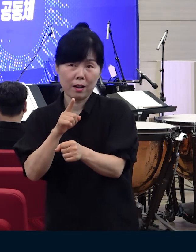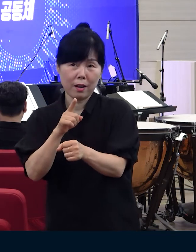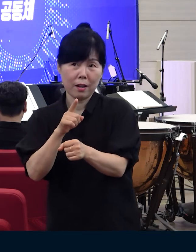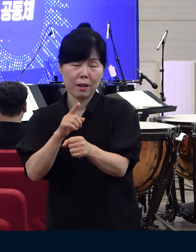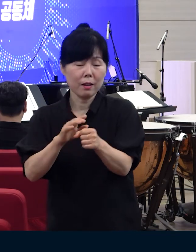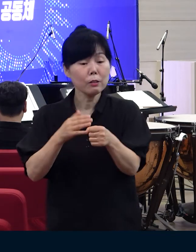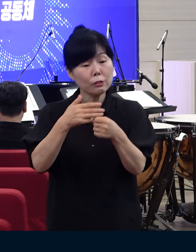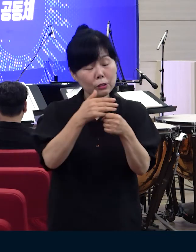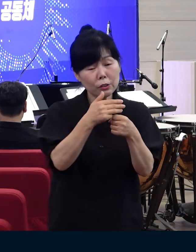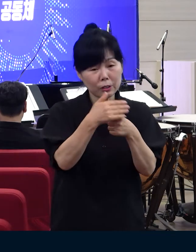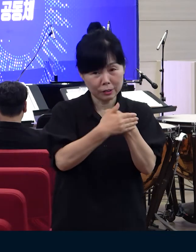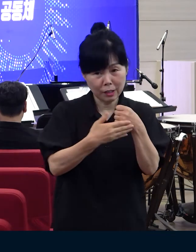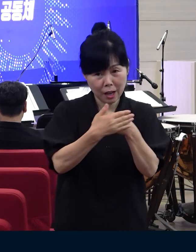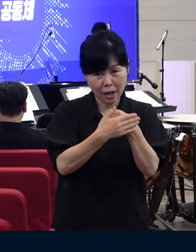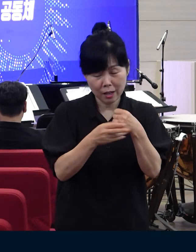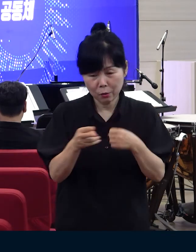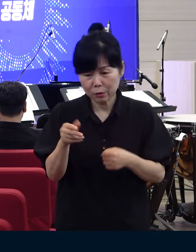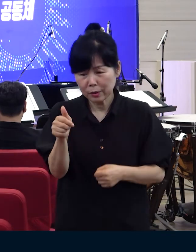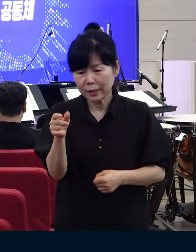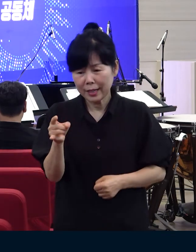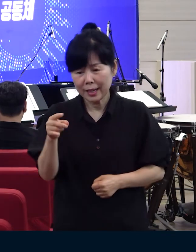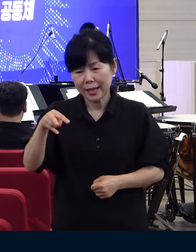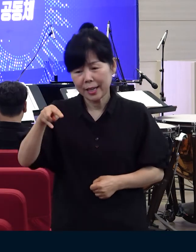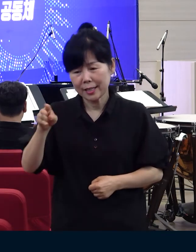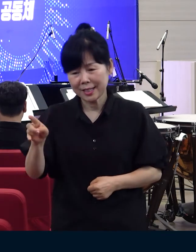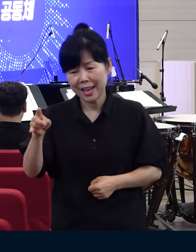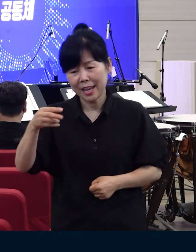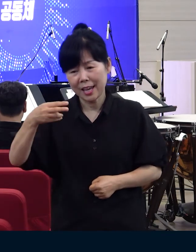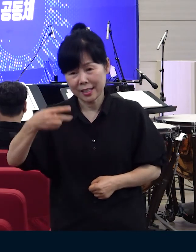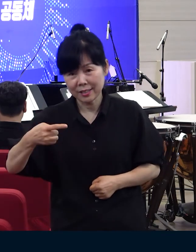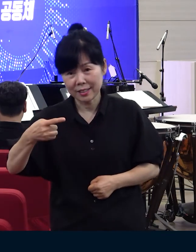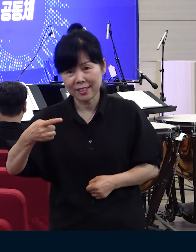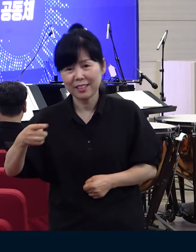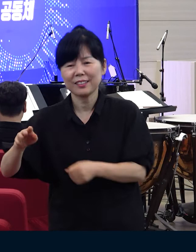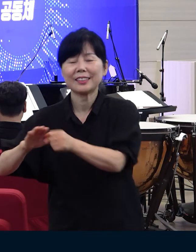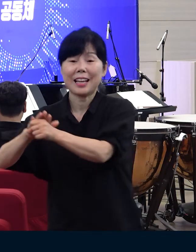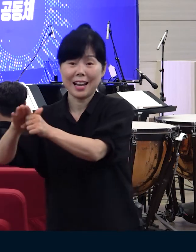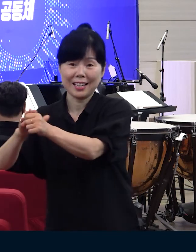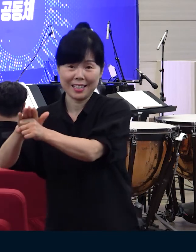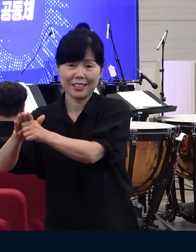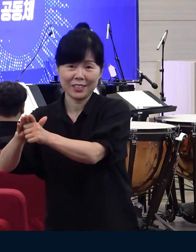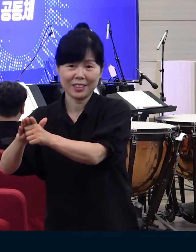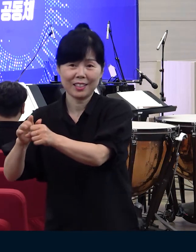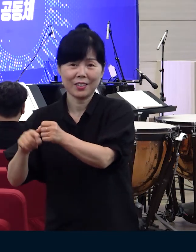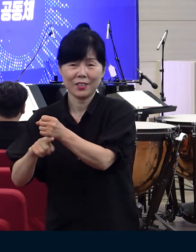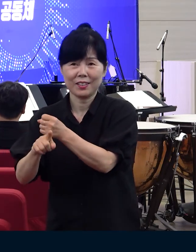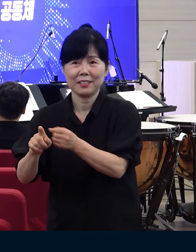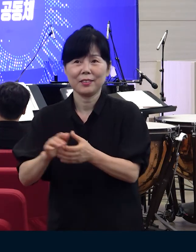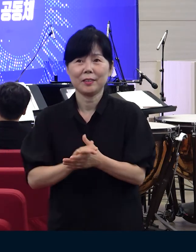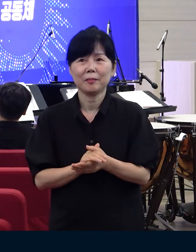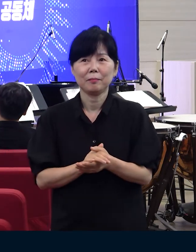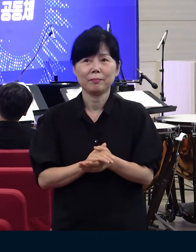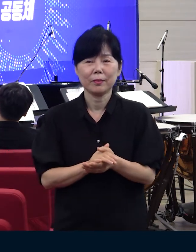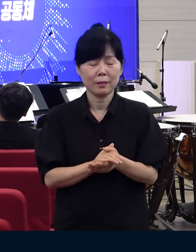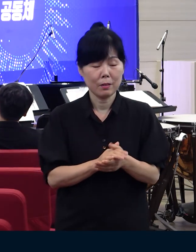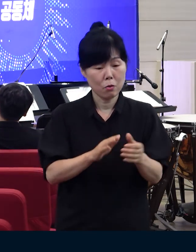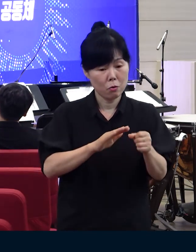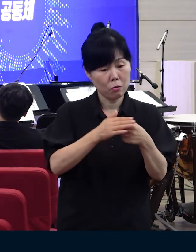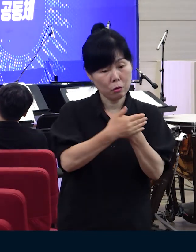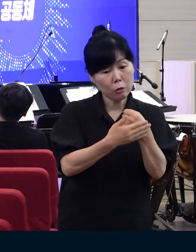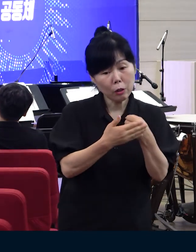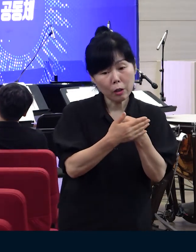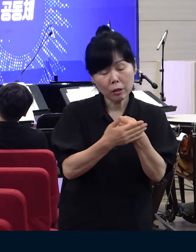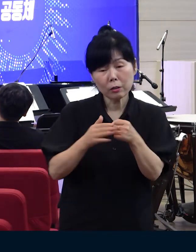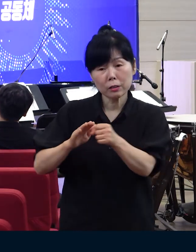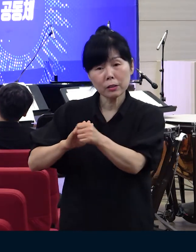이 헤세드, 사랑한다. 예, 맞아요. 은혜는 다른 말로 하면 사랑이죠. 사랑도 그냥 사랑이